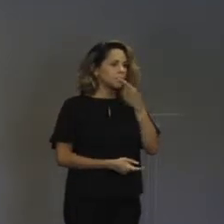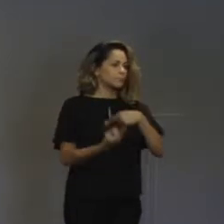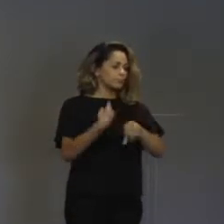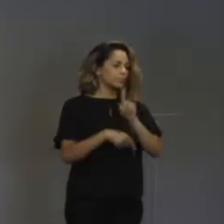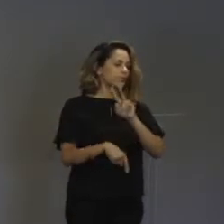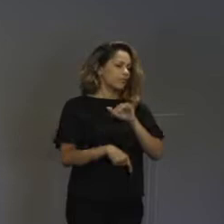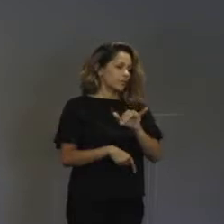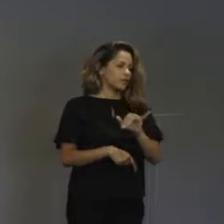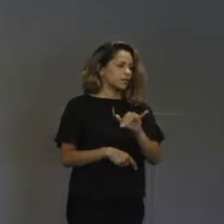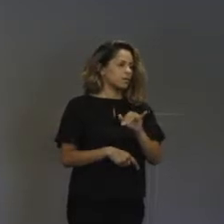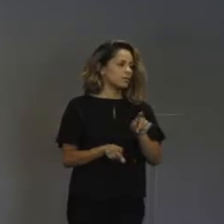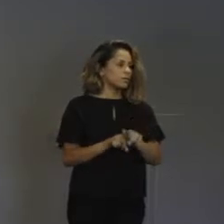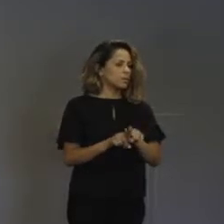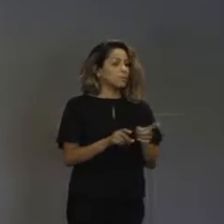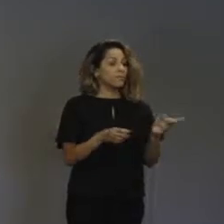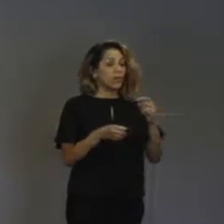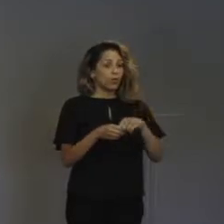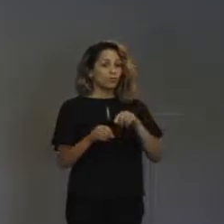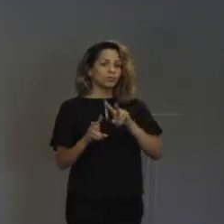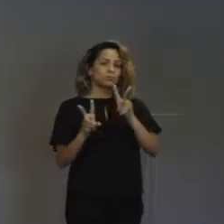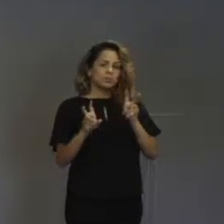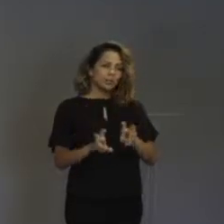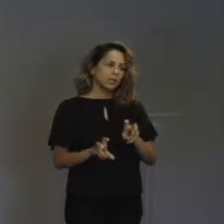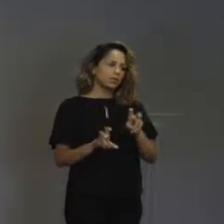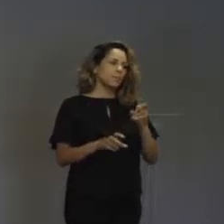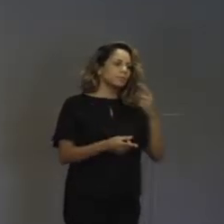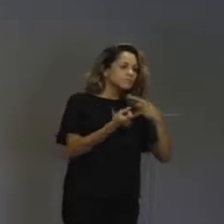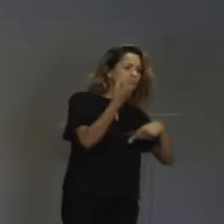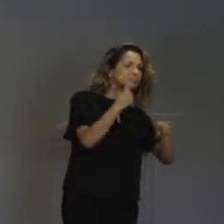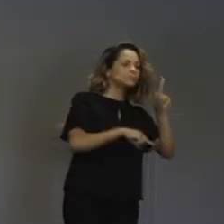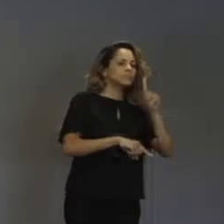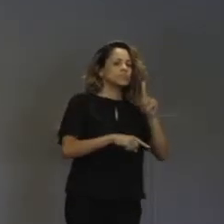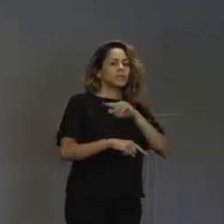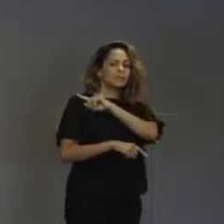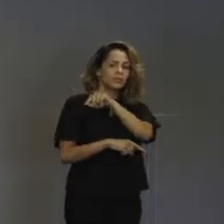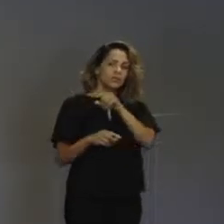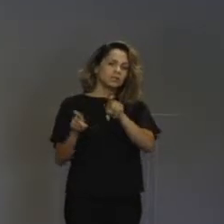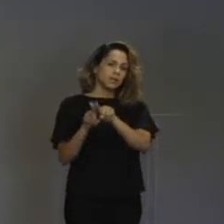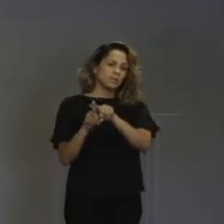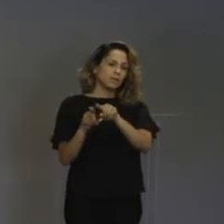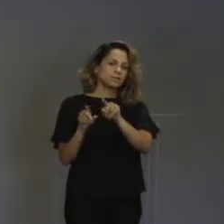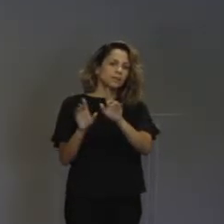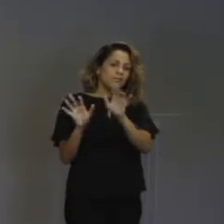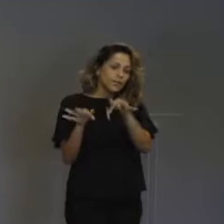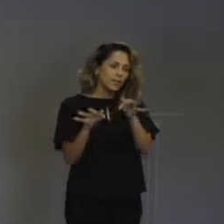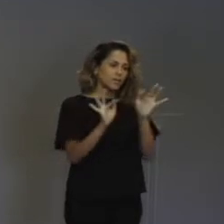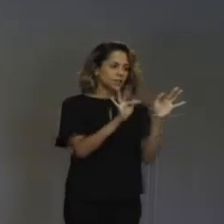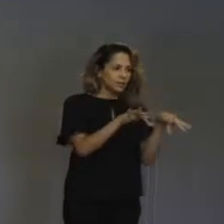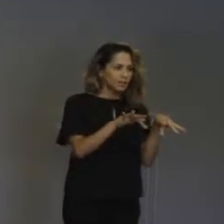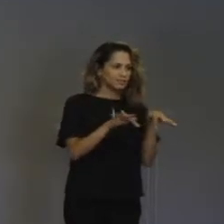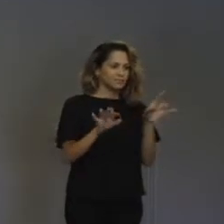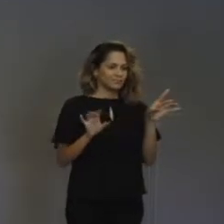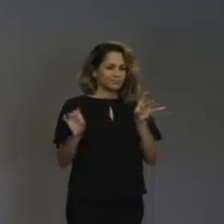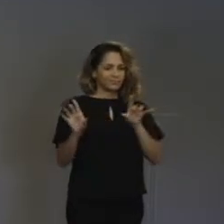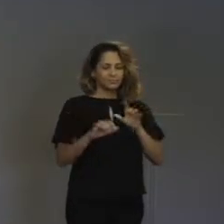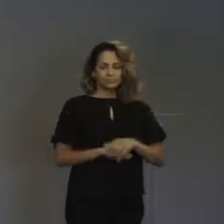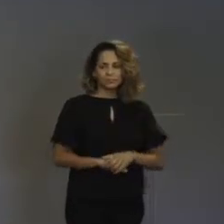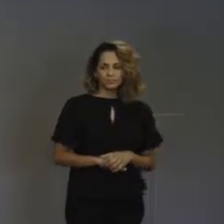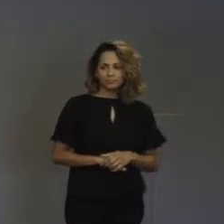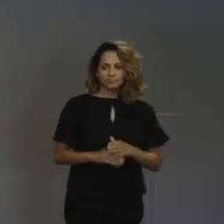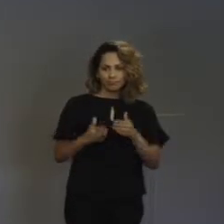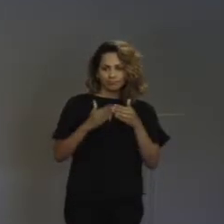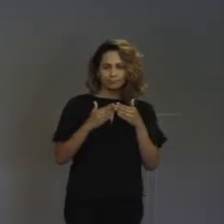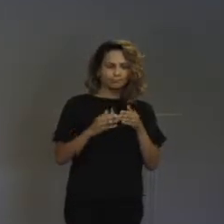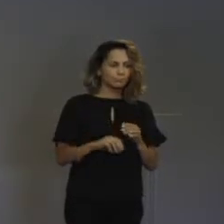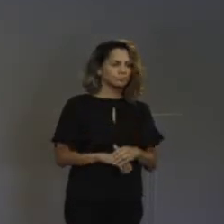da reinvenção, até para a gente ter as considerações finais de vocês. Por favor. Então, acho que da forma